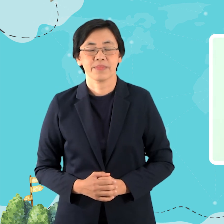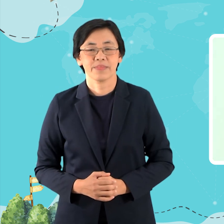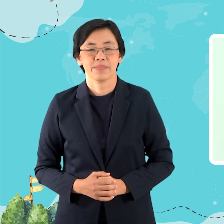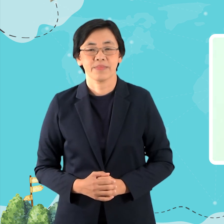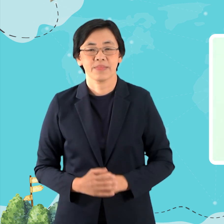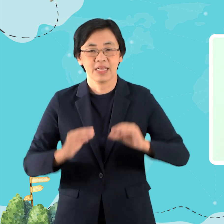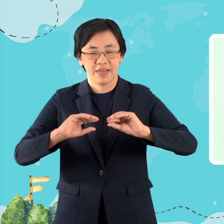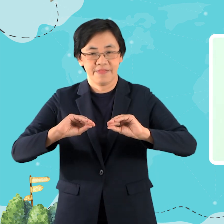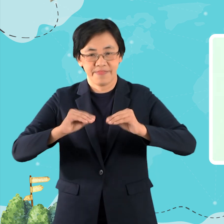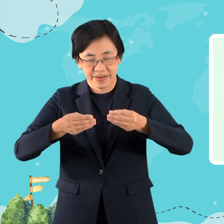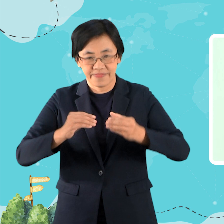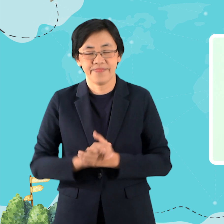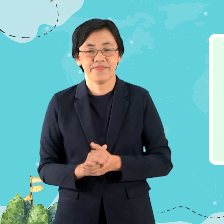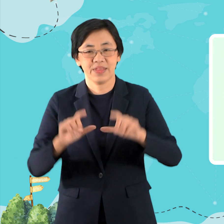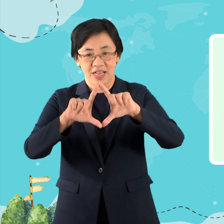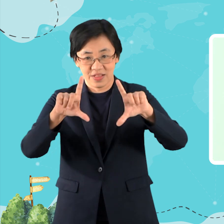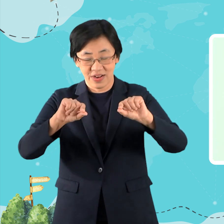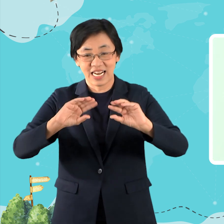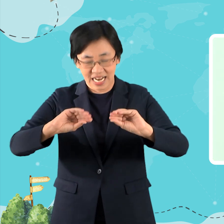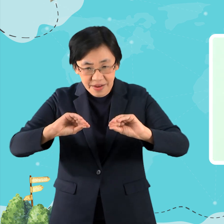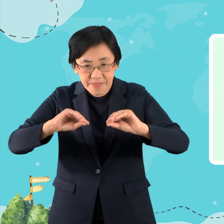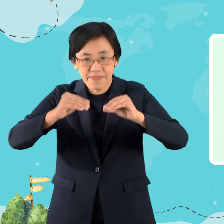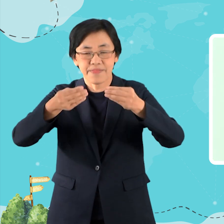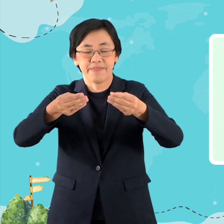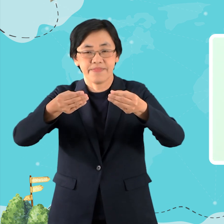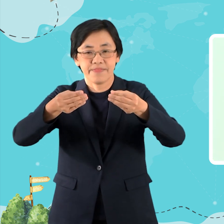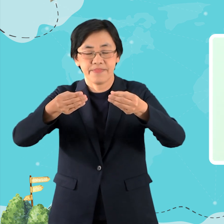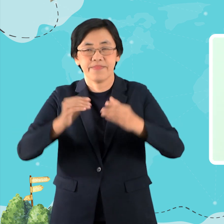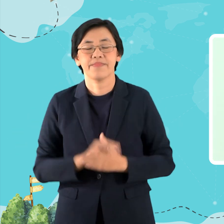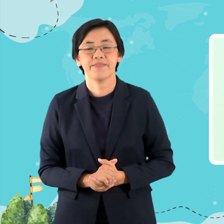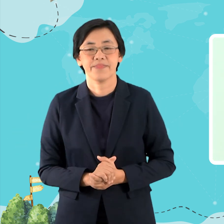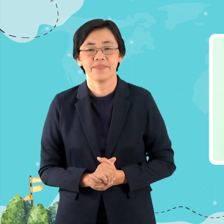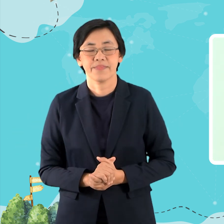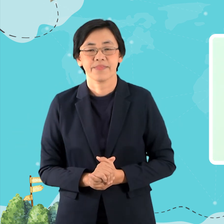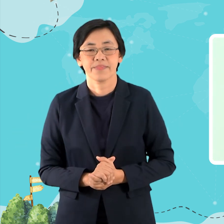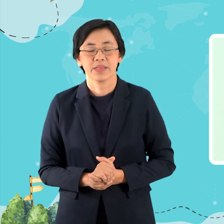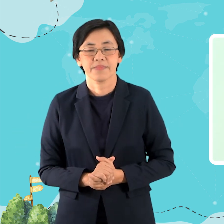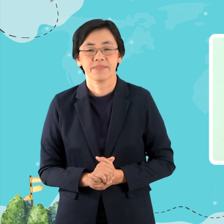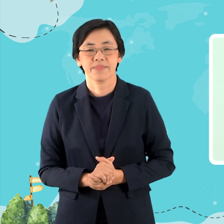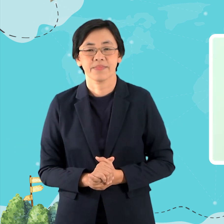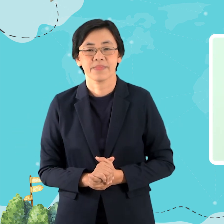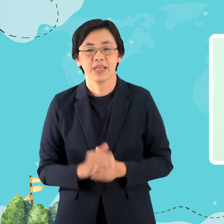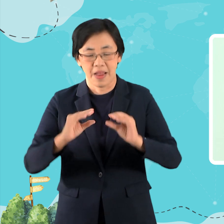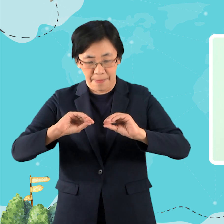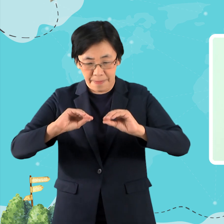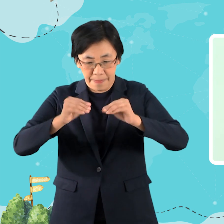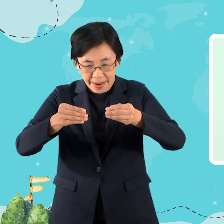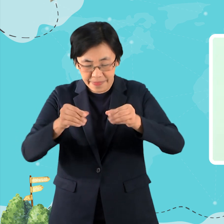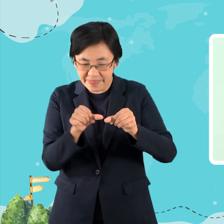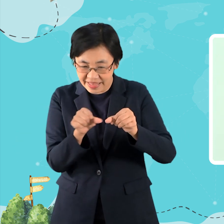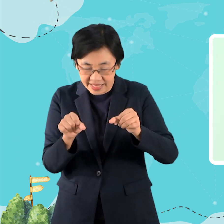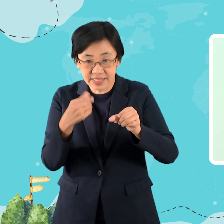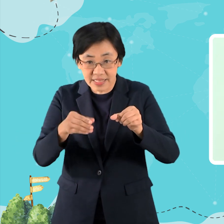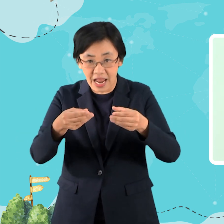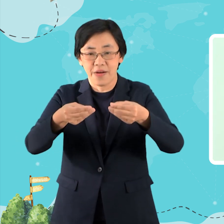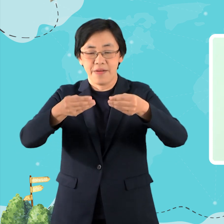จากนั้นพับครึ่งนะครับจากด้านล่างขึ้นไปหาด้านบนขั้นตอนนี้ก็เพื่อทำรอยเอาไว้ก่อนจ